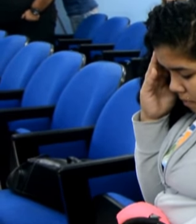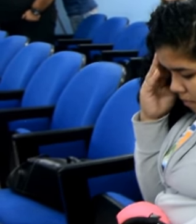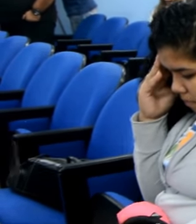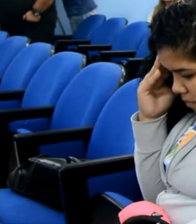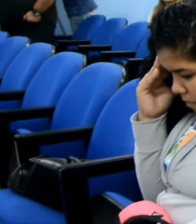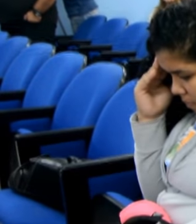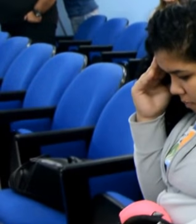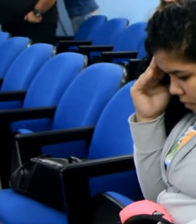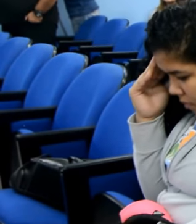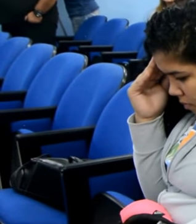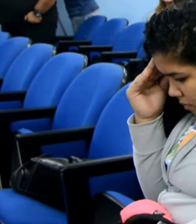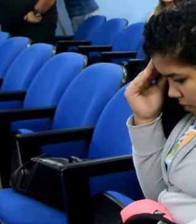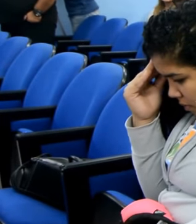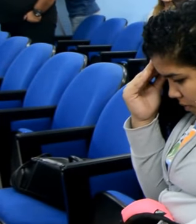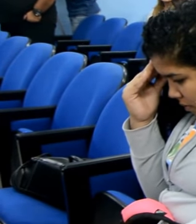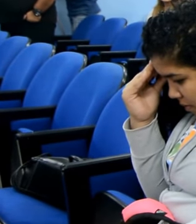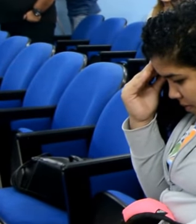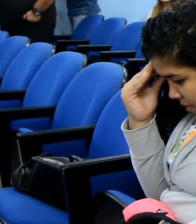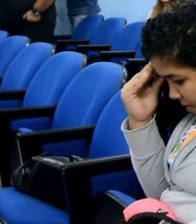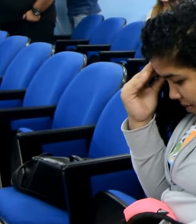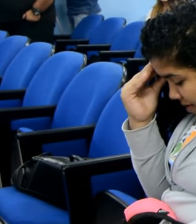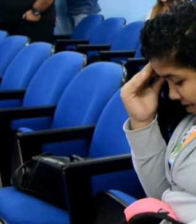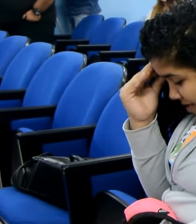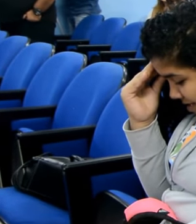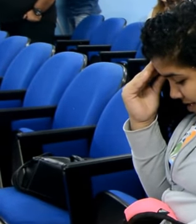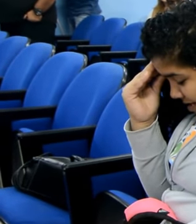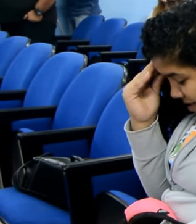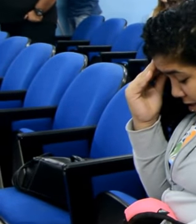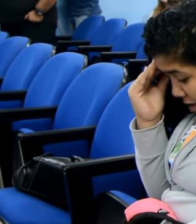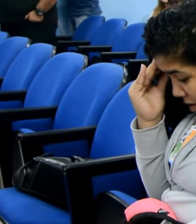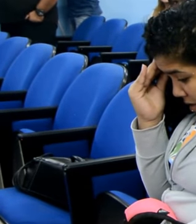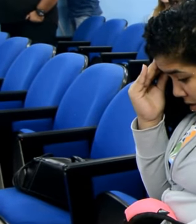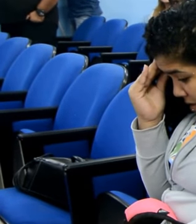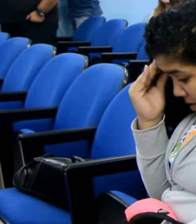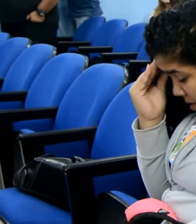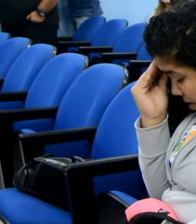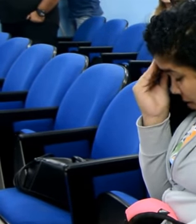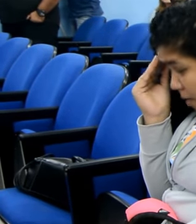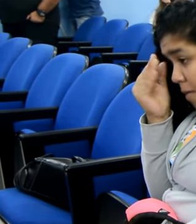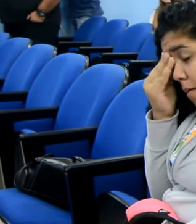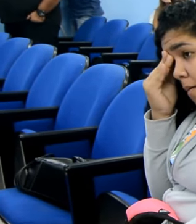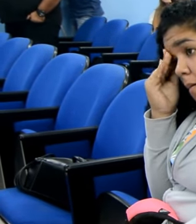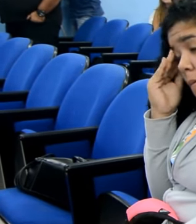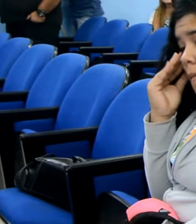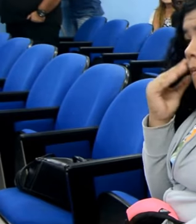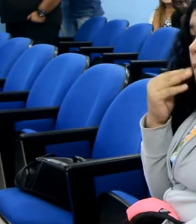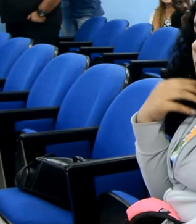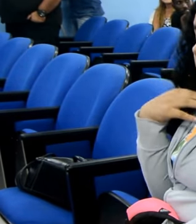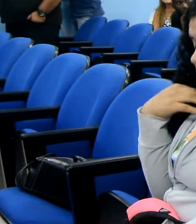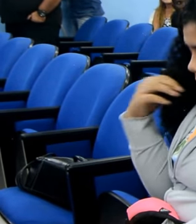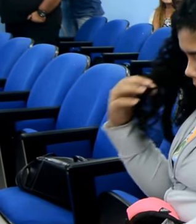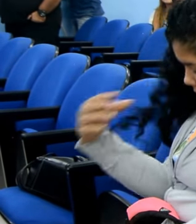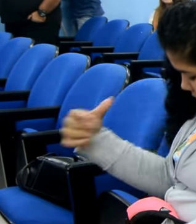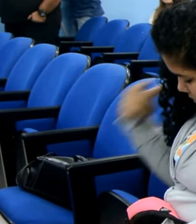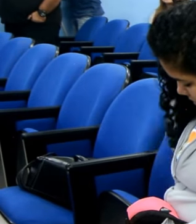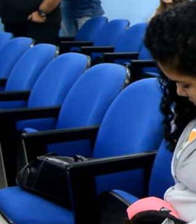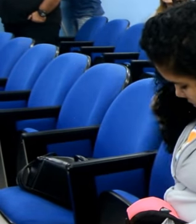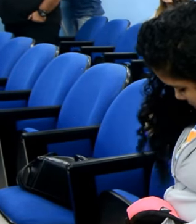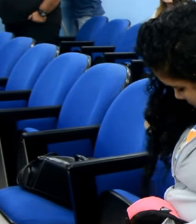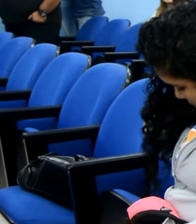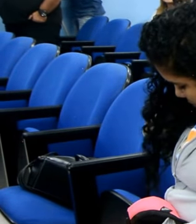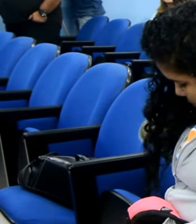de artesãos lá, sou presidente da Associação de Mulheres, elas batem as minhas portas diariamente pedindo